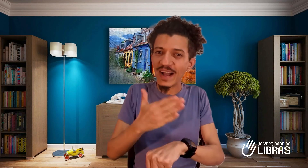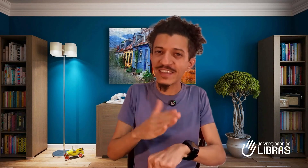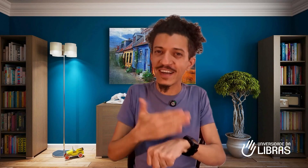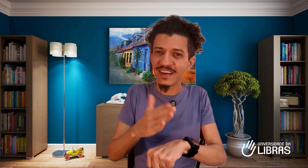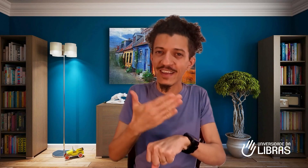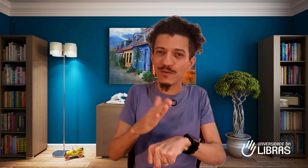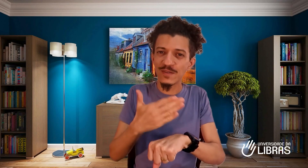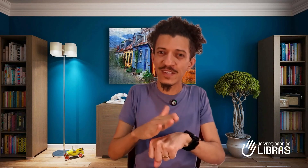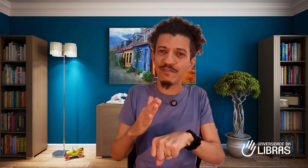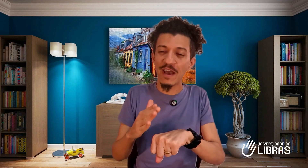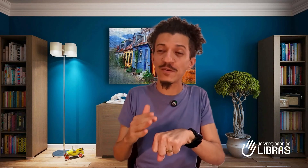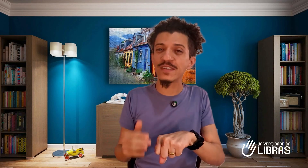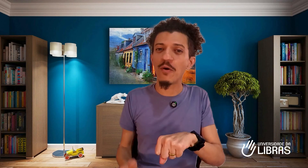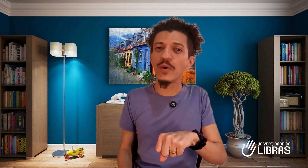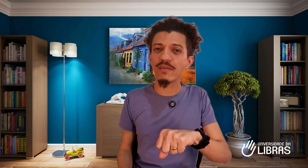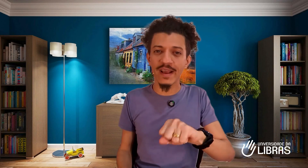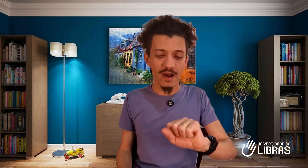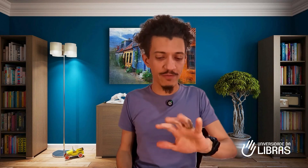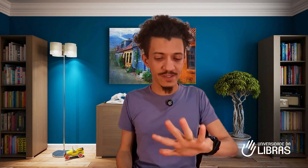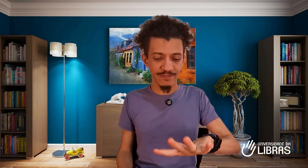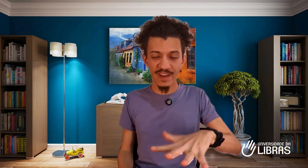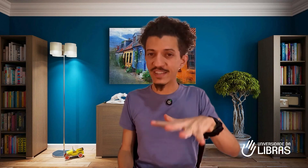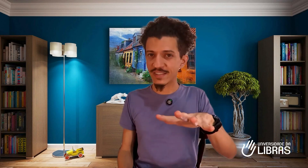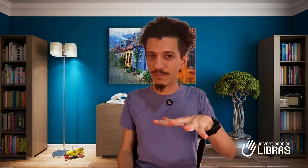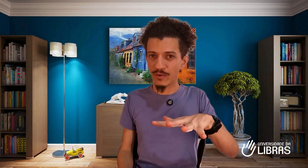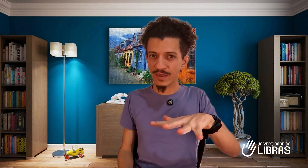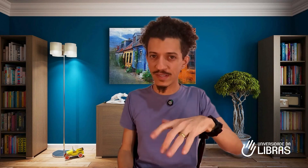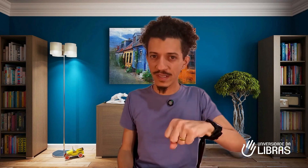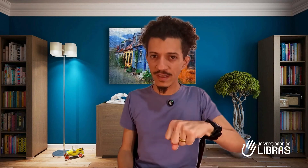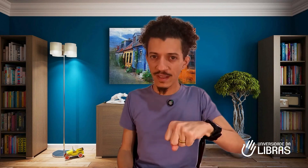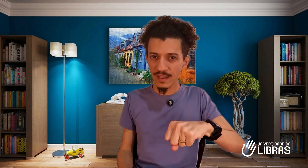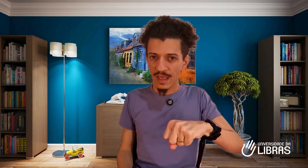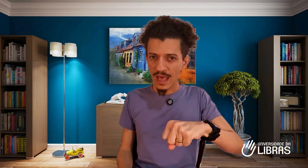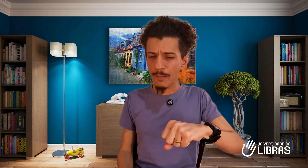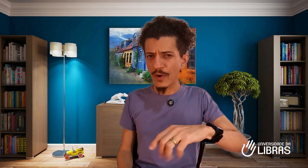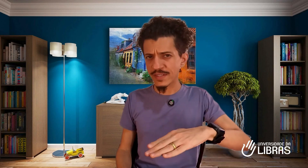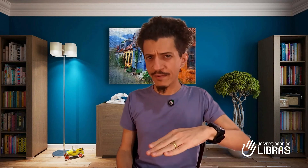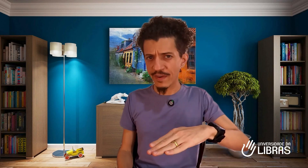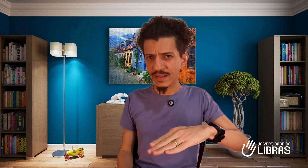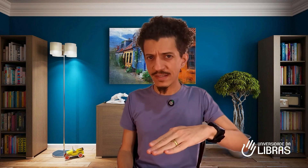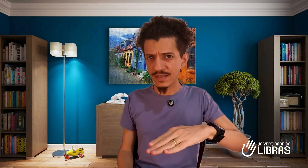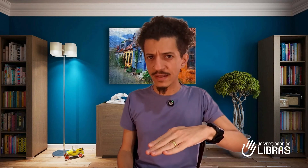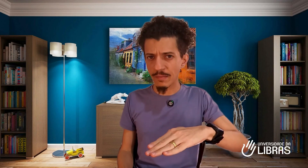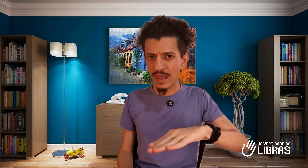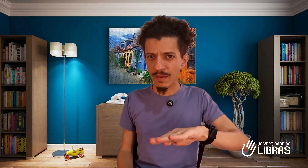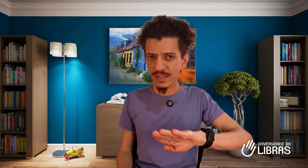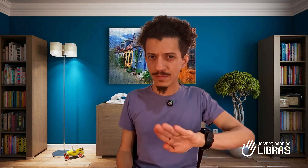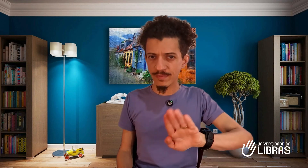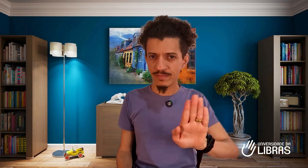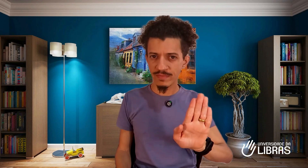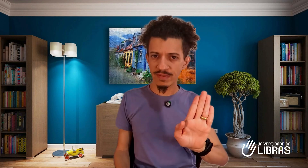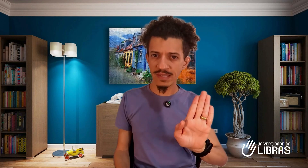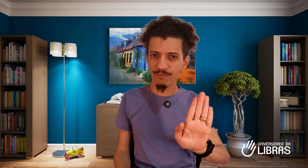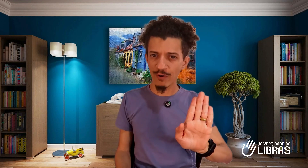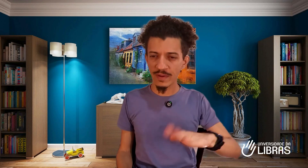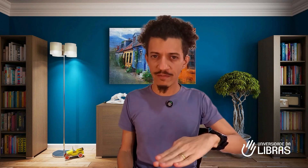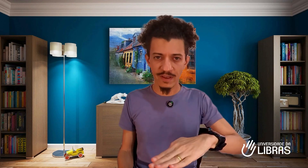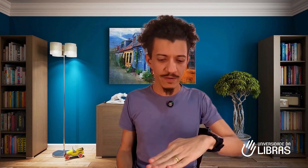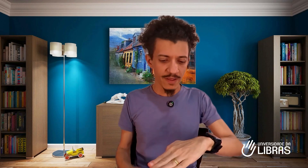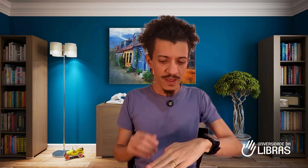prática, inclusive, é um sinal muito legal. Você fecha essa mão aqui assim. Ela pode ser feita assim também, mas dessa forma, tá vendo?